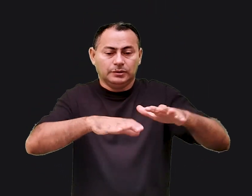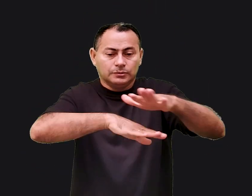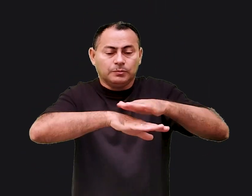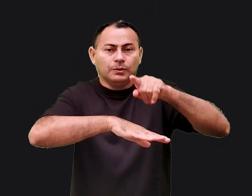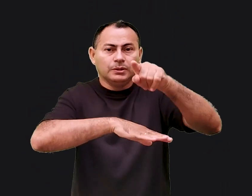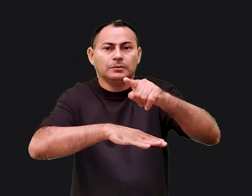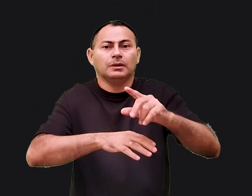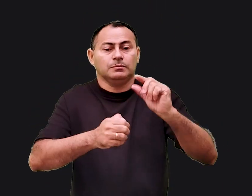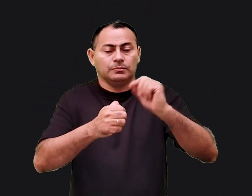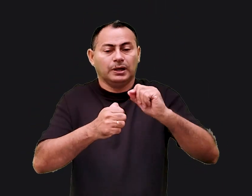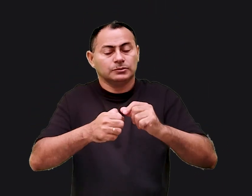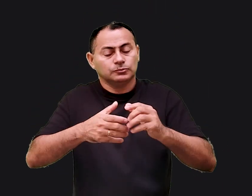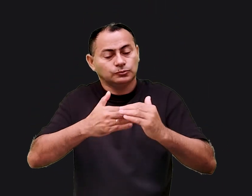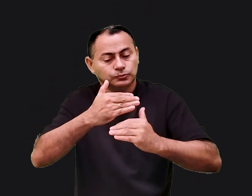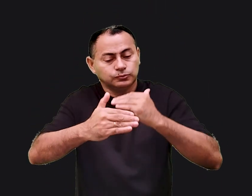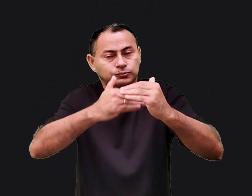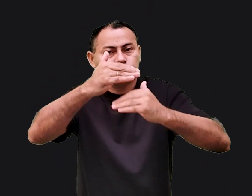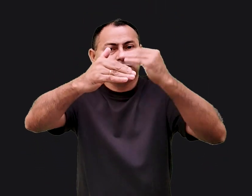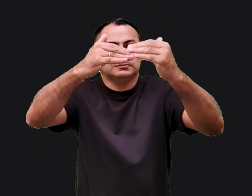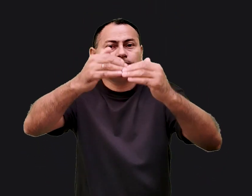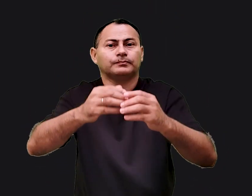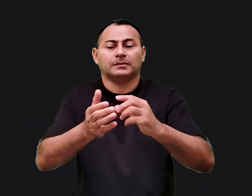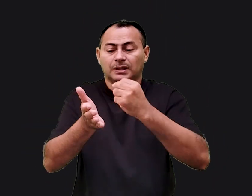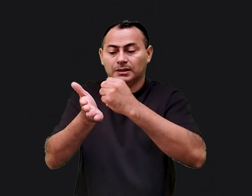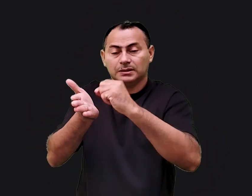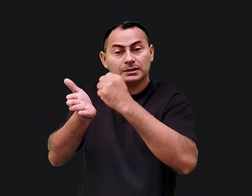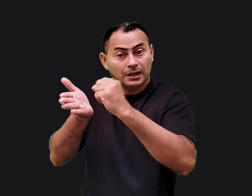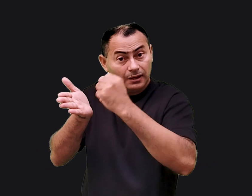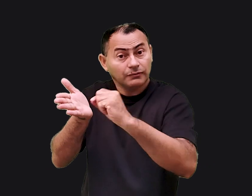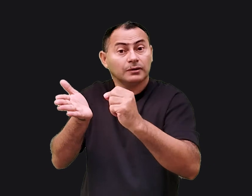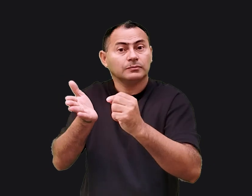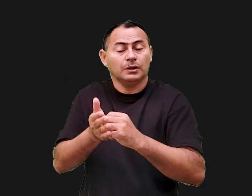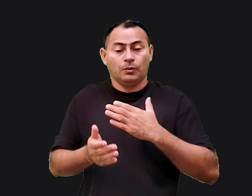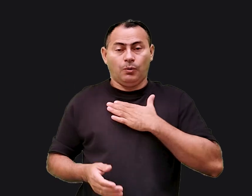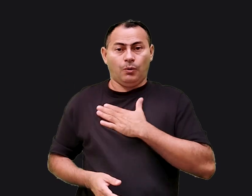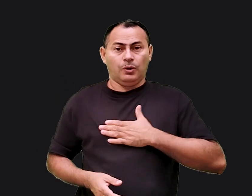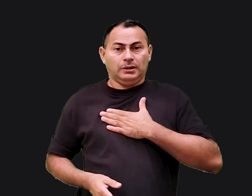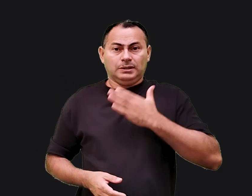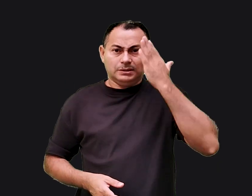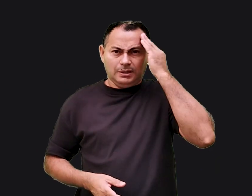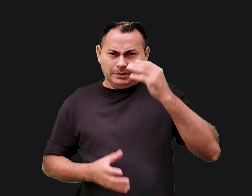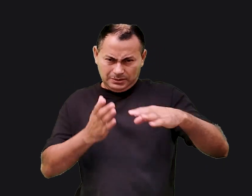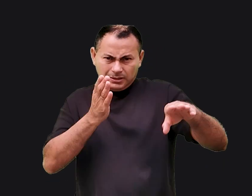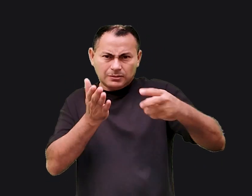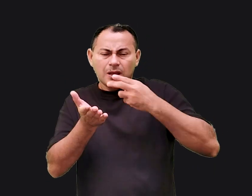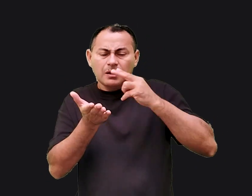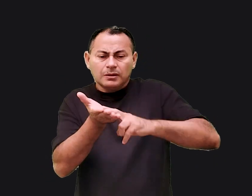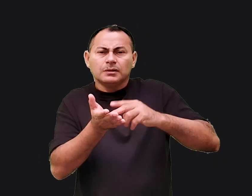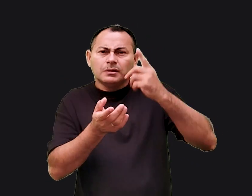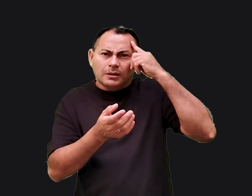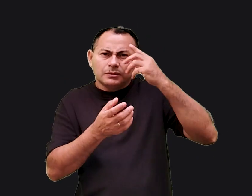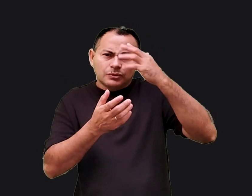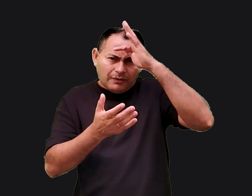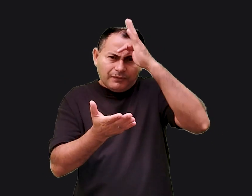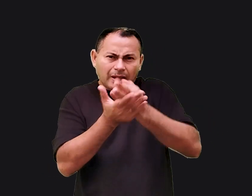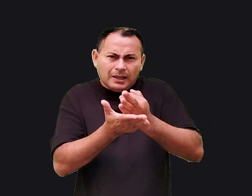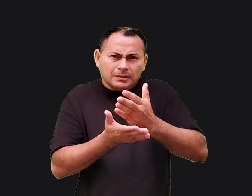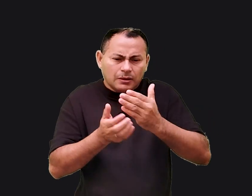sobre você e o faça crescer escreva-nos gostaríamos de saber se você está crescendo na sua fé